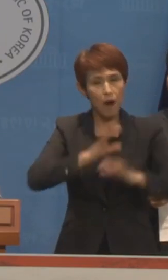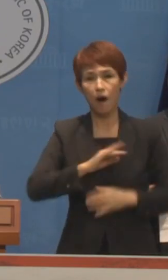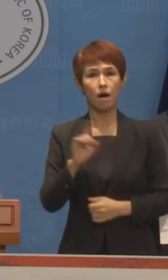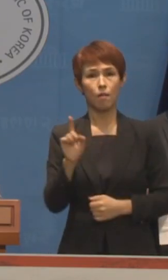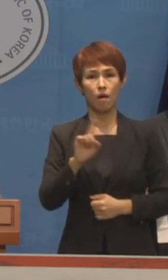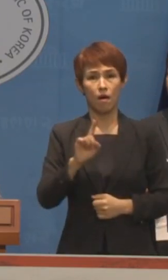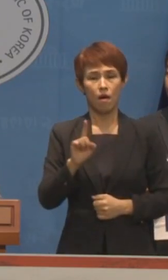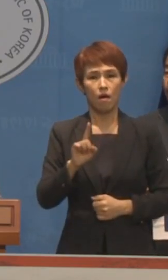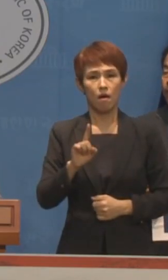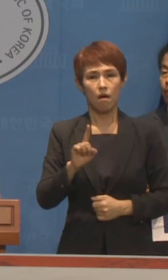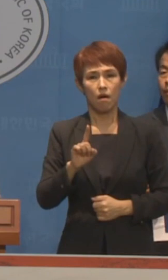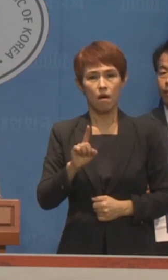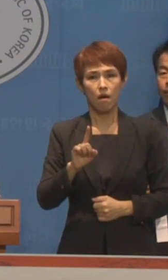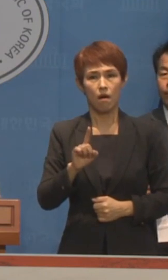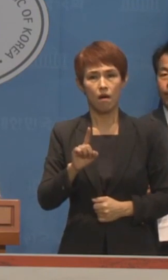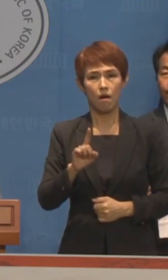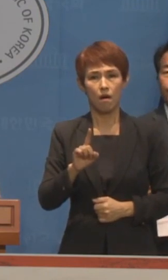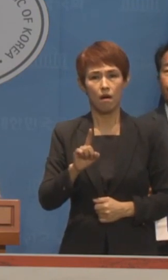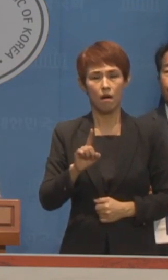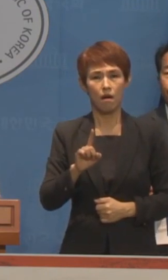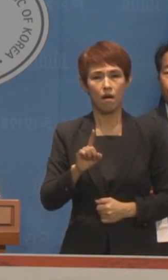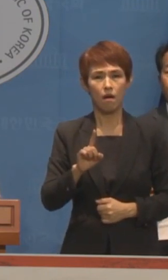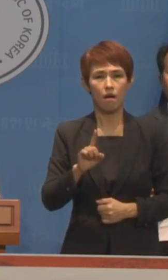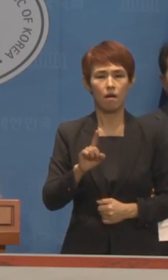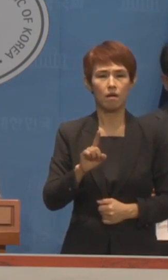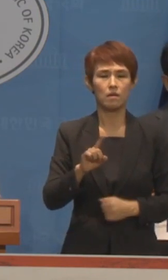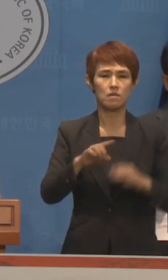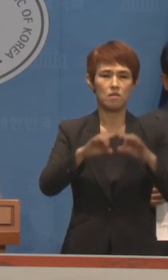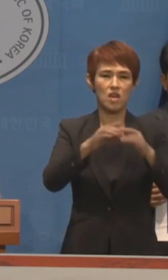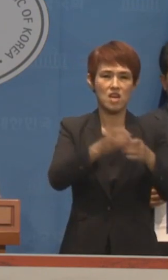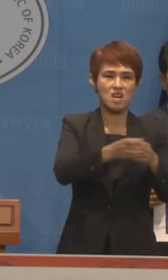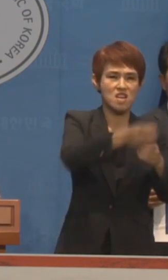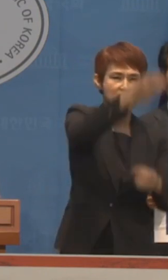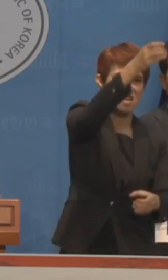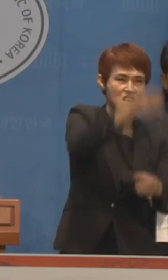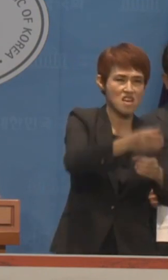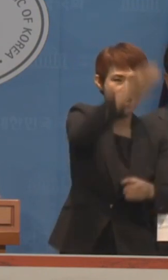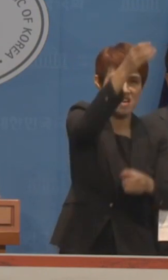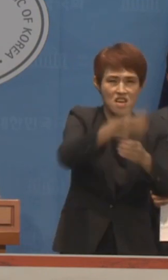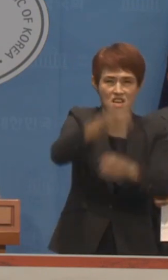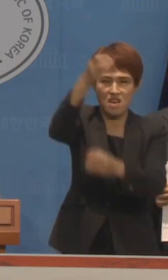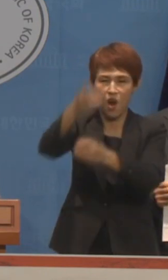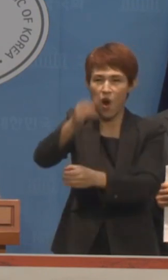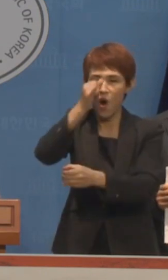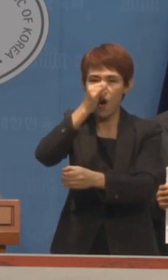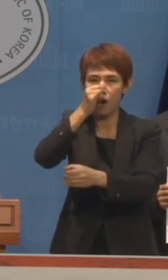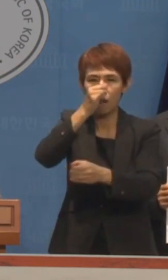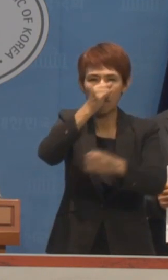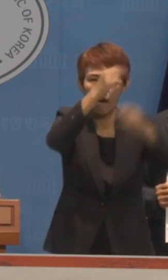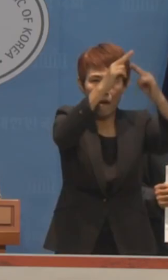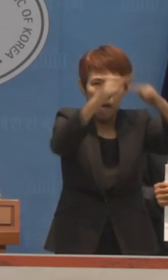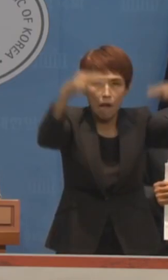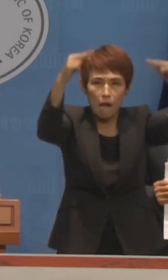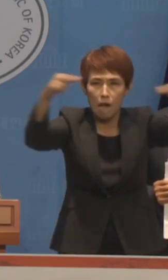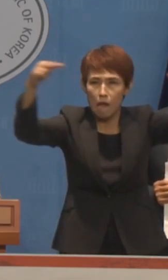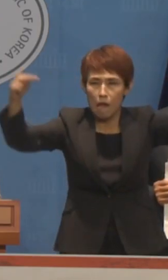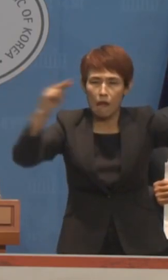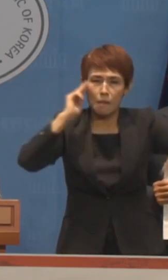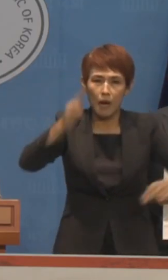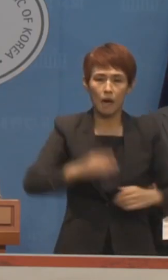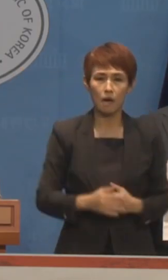것은 빽빽하게 꽂혀있는 송전탑, 길게 늘어선 송전선로였습니다. 제가